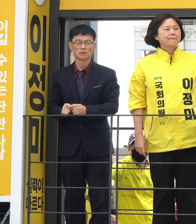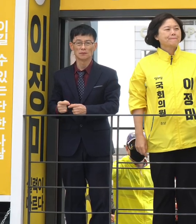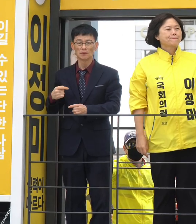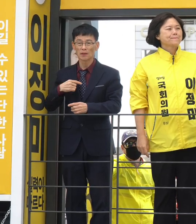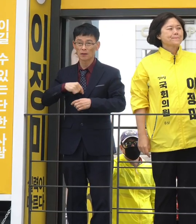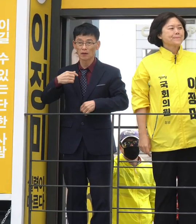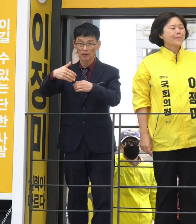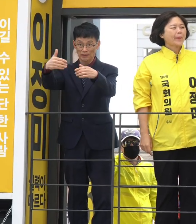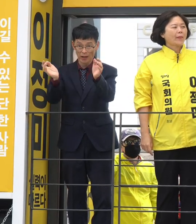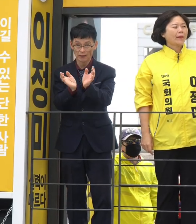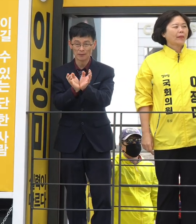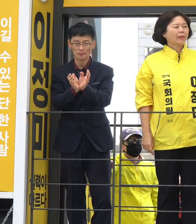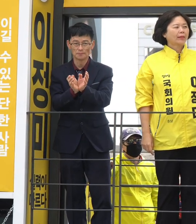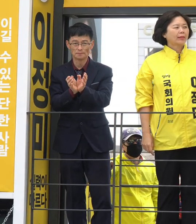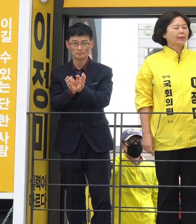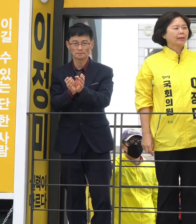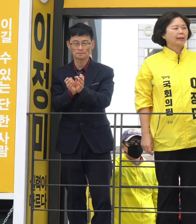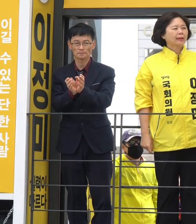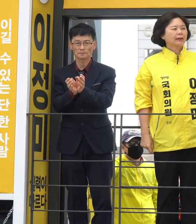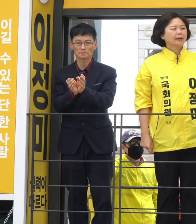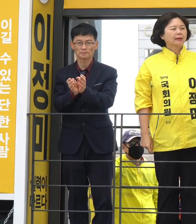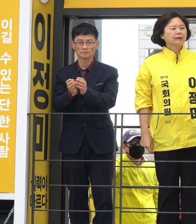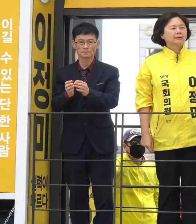저희 정의당